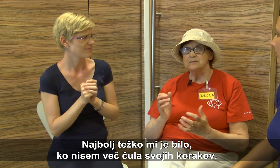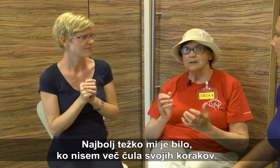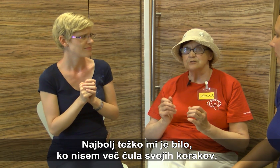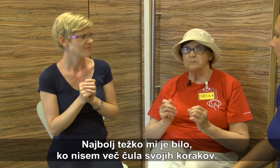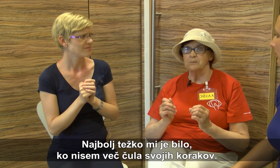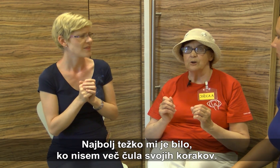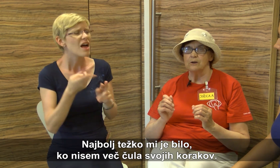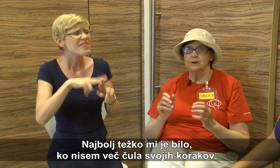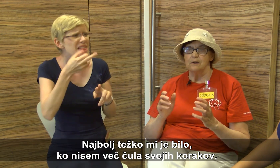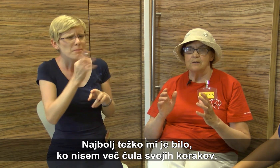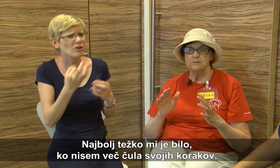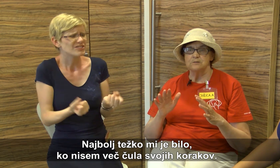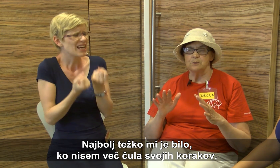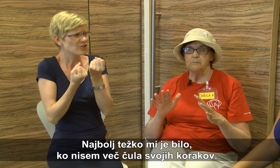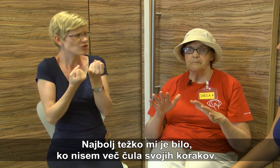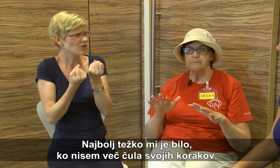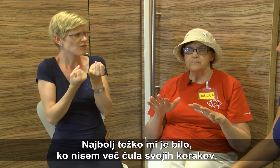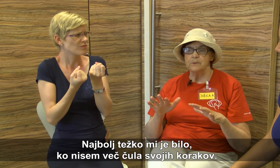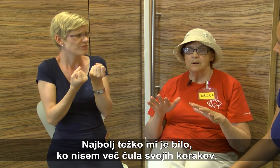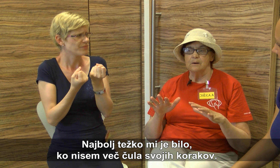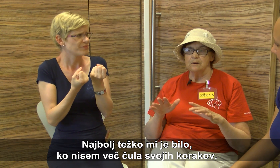Najbolj težko mi je bilo,